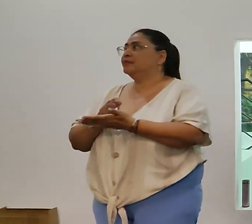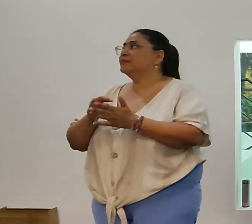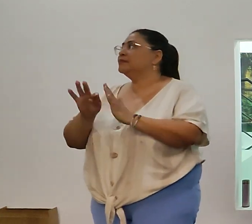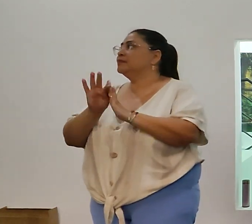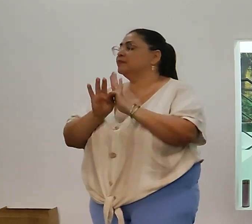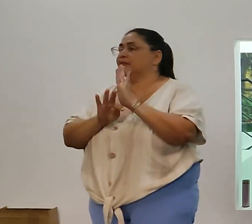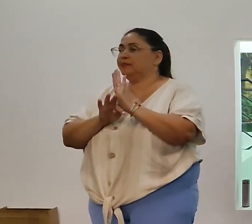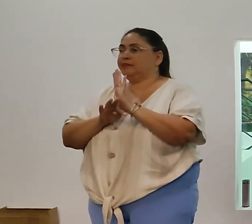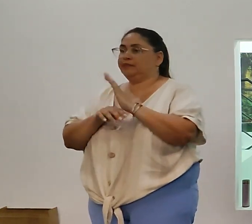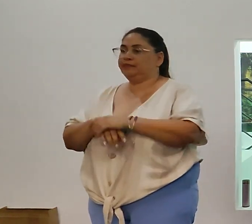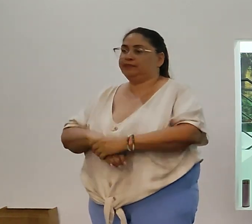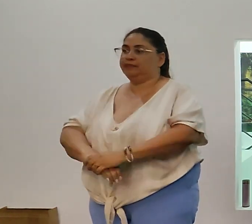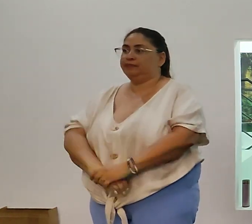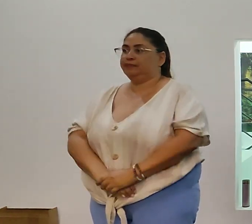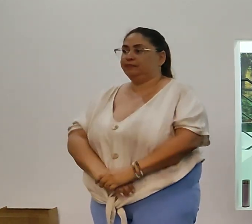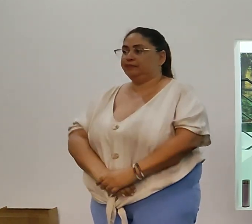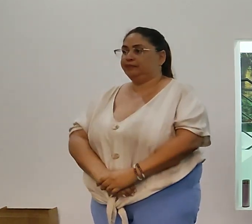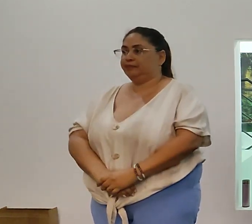agora.